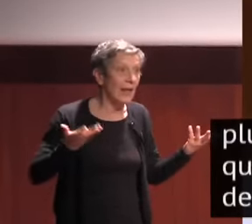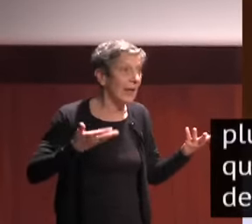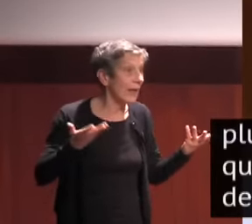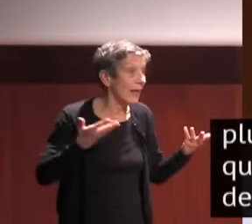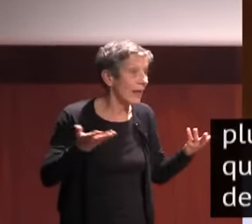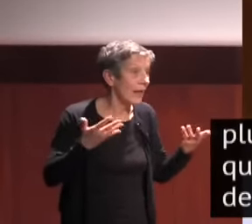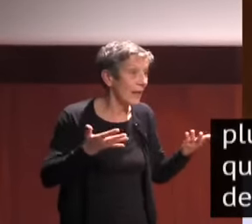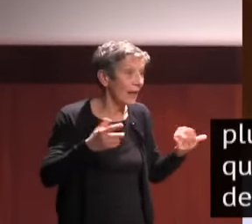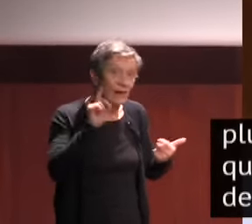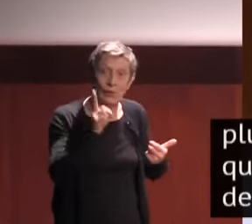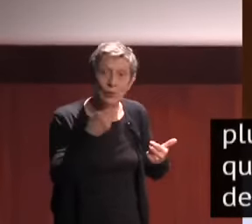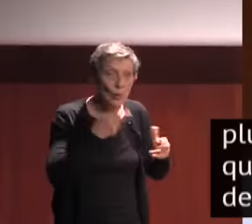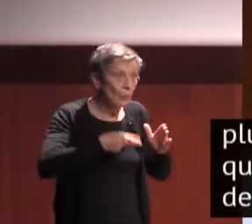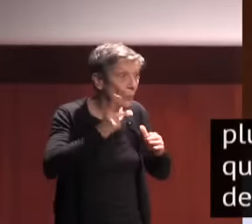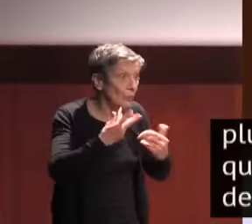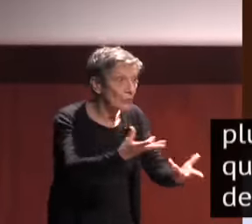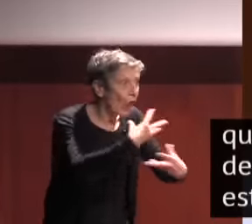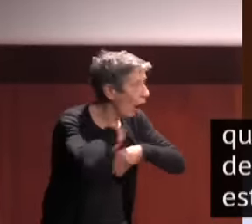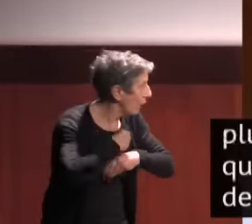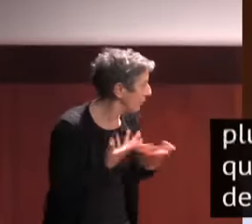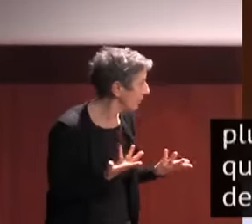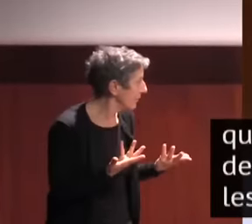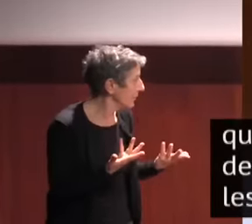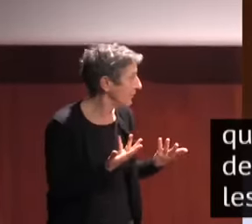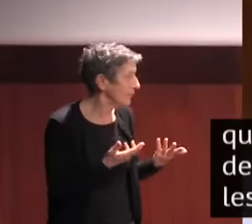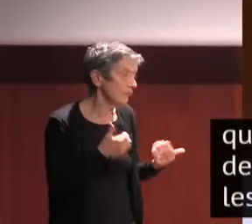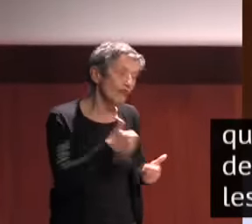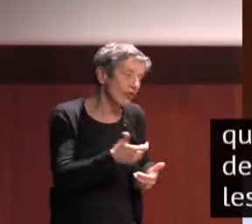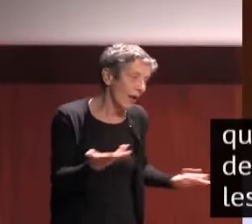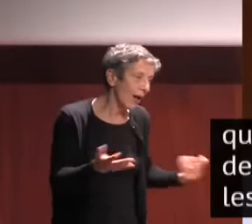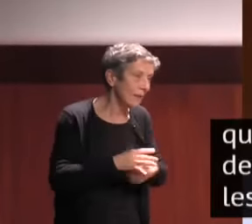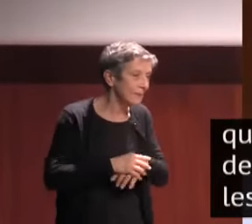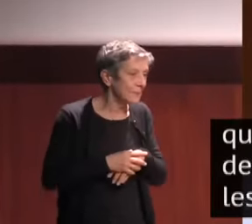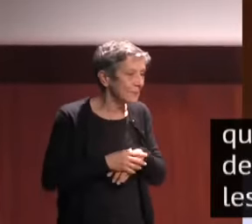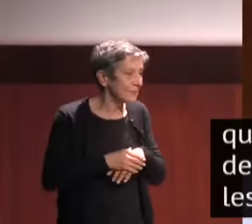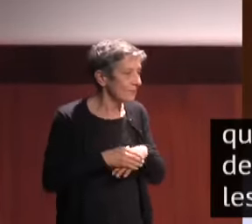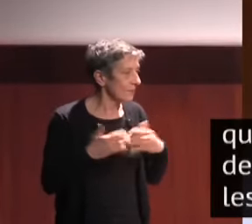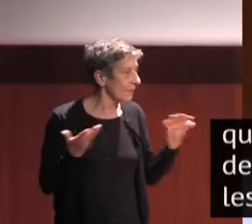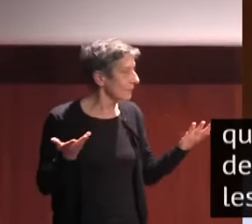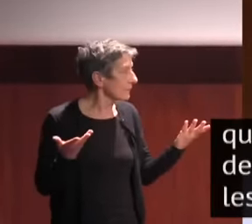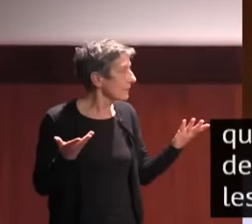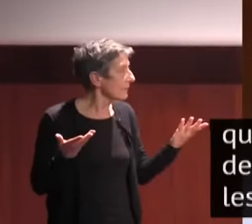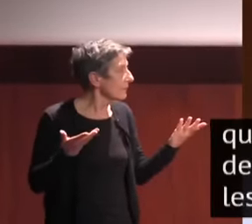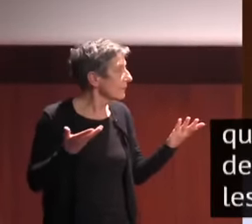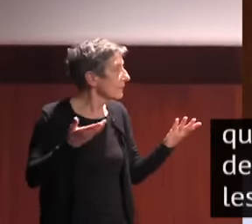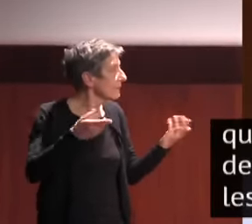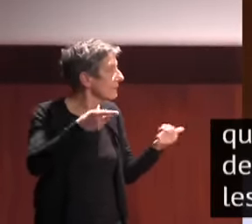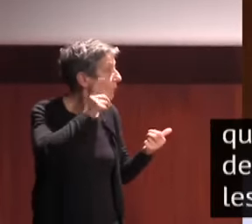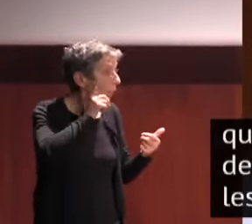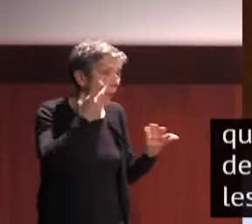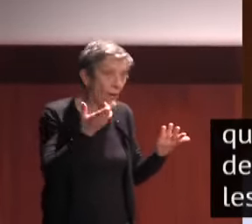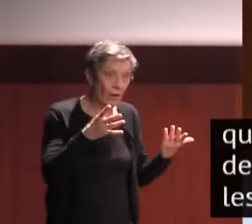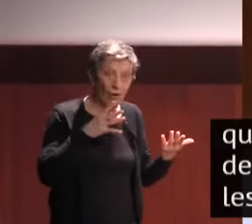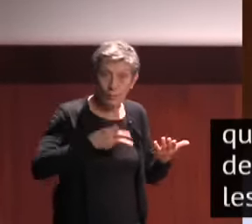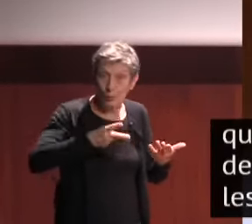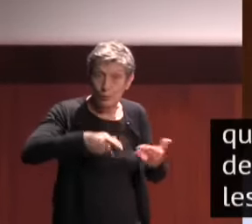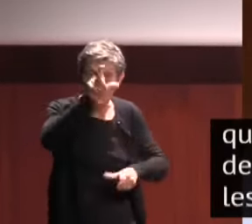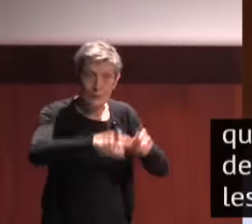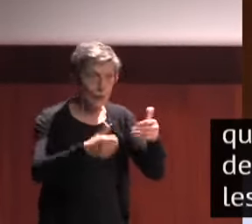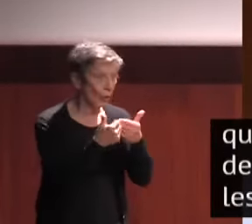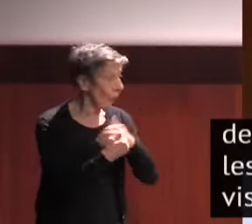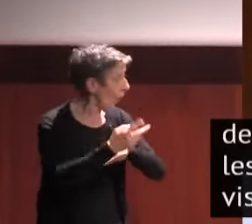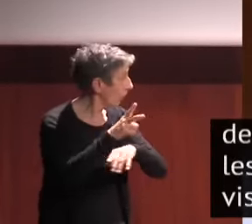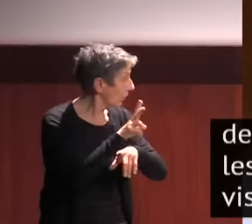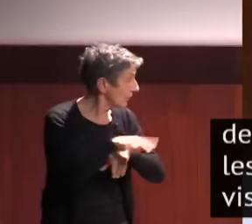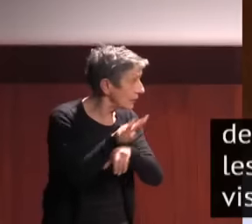que les sources se l'approprient de plus en plus. Et c'est vraiment génial. Puisque les visites sont de plus en plus nombreuses, que ce soit